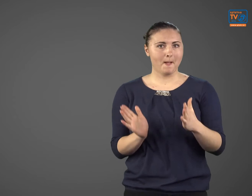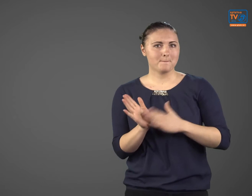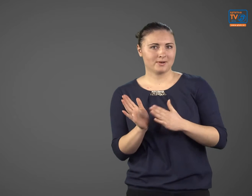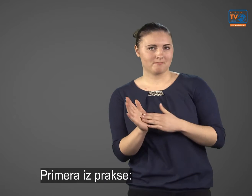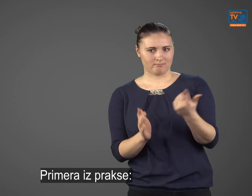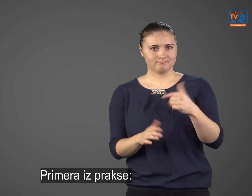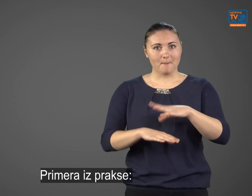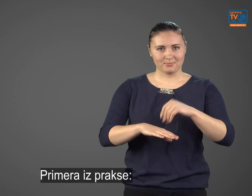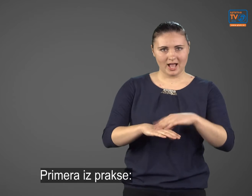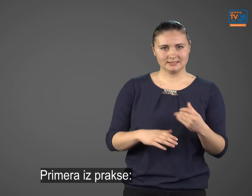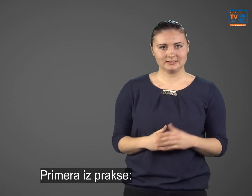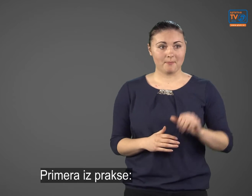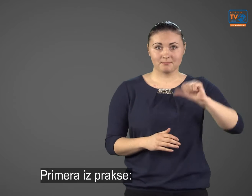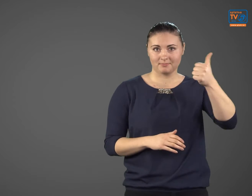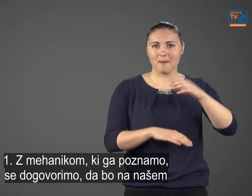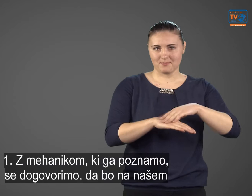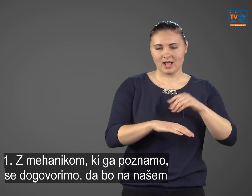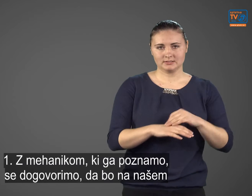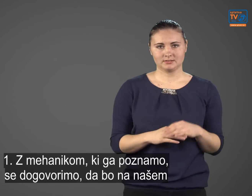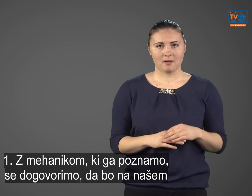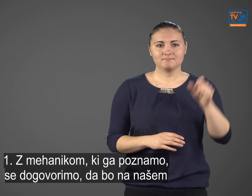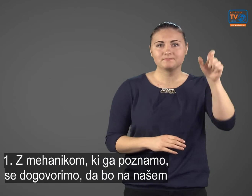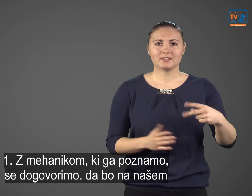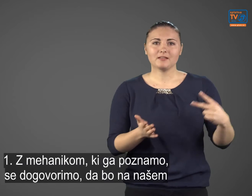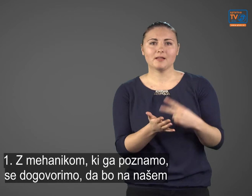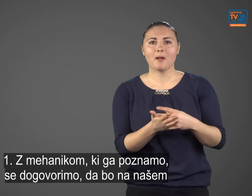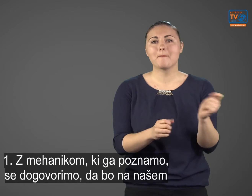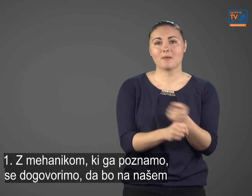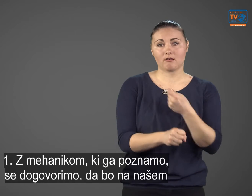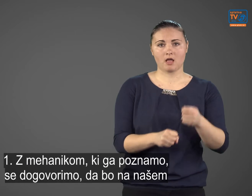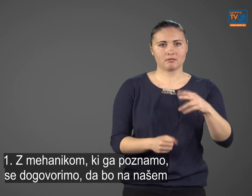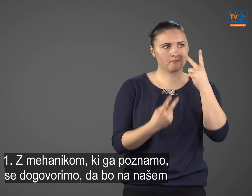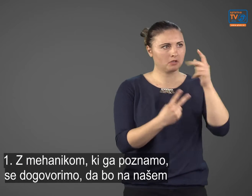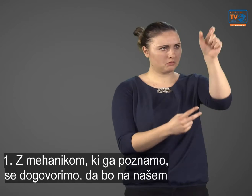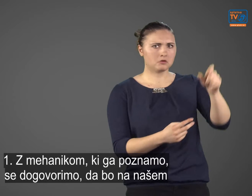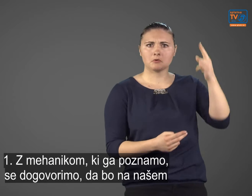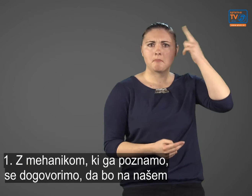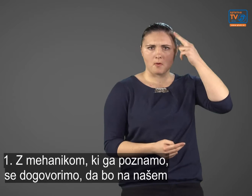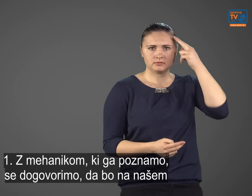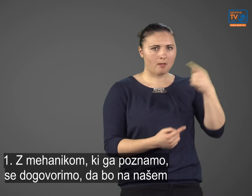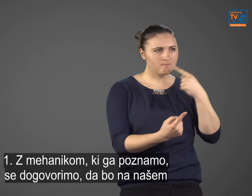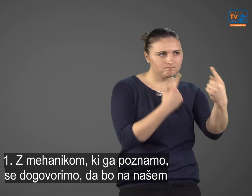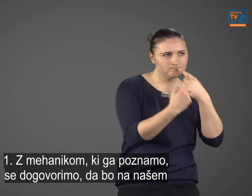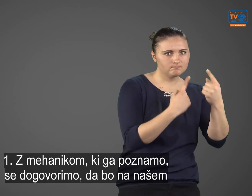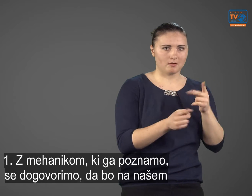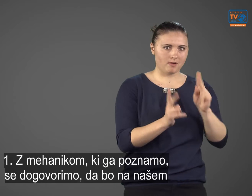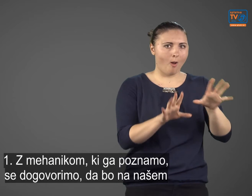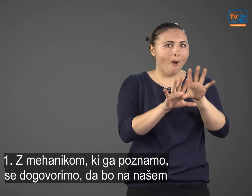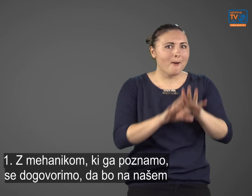Primeri iz prakse. Prvič. Z mehanikom, ki ga na videz poznamo, se dogovorimo, da nam bo opravil